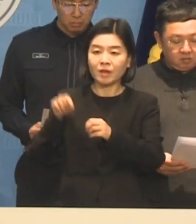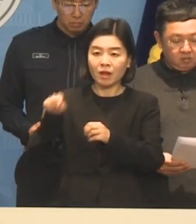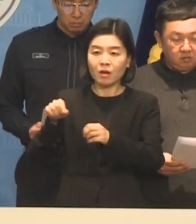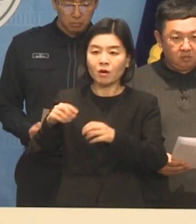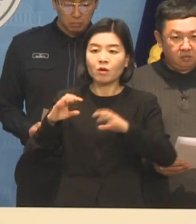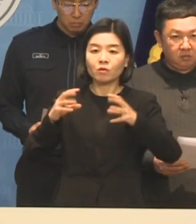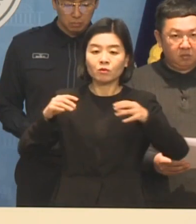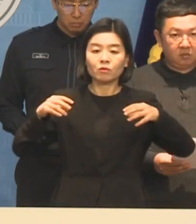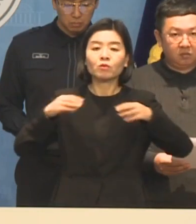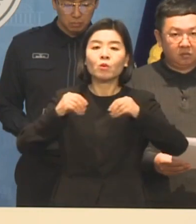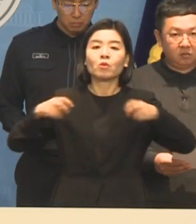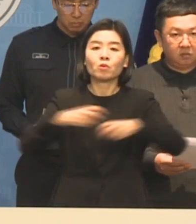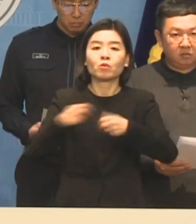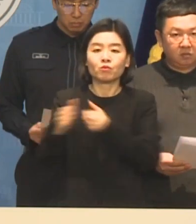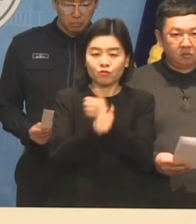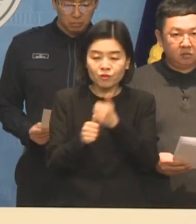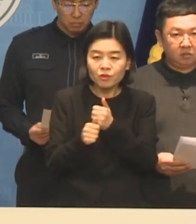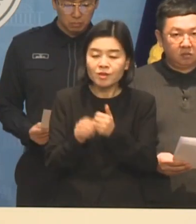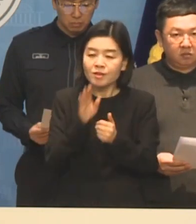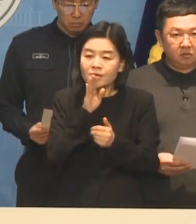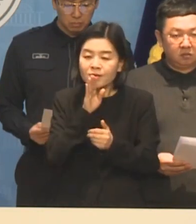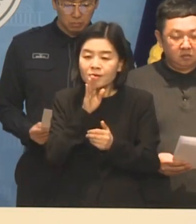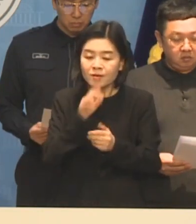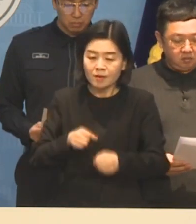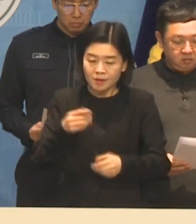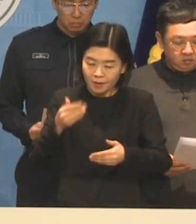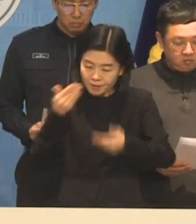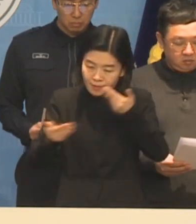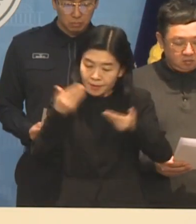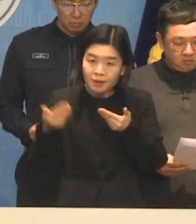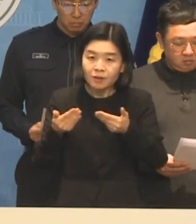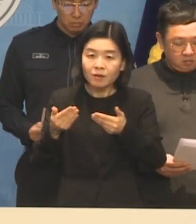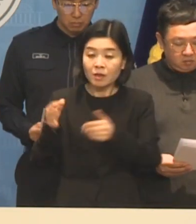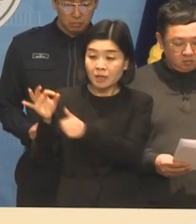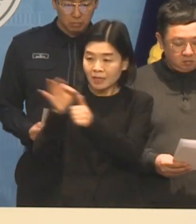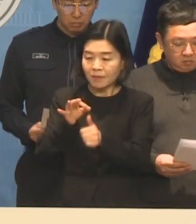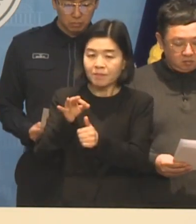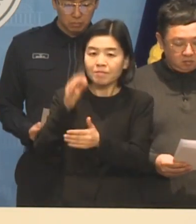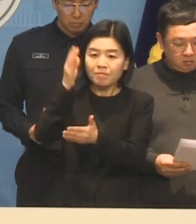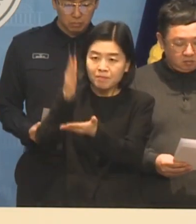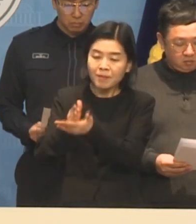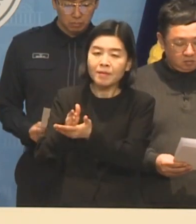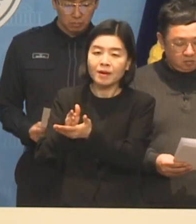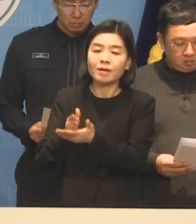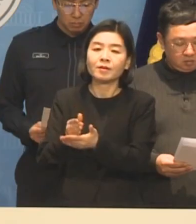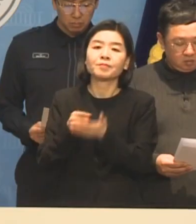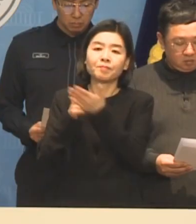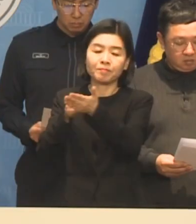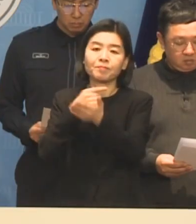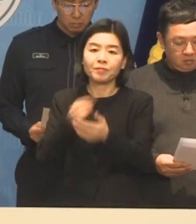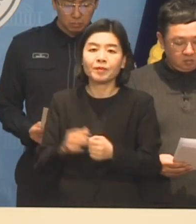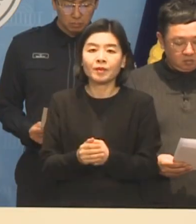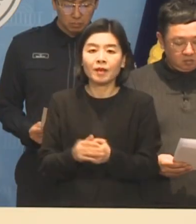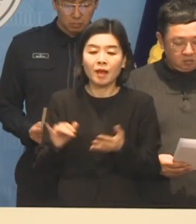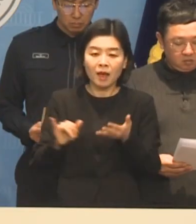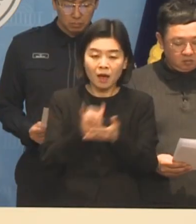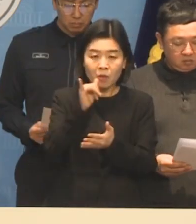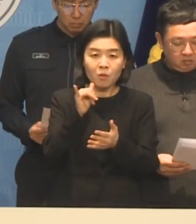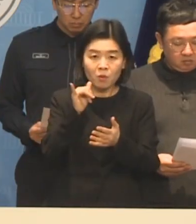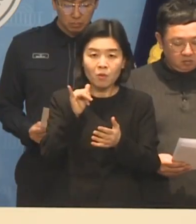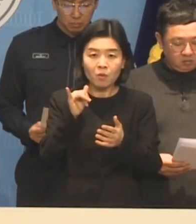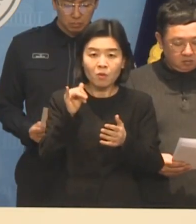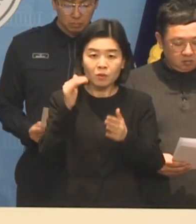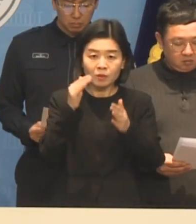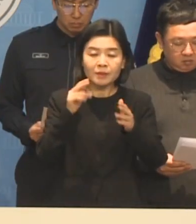국토교통위원회에서 진상규명과 내정철회를 강력히 요구하겠습니다. 항공산업과 국민의 안전을 위해서는